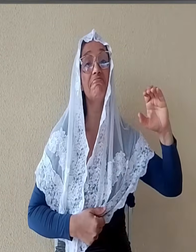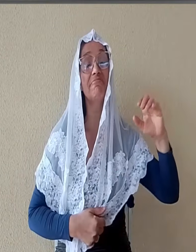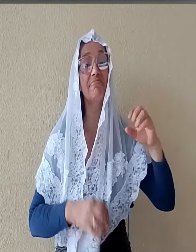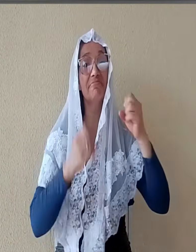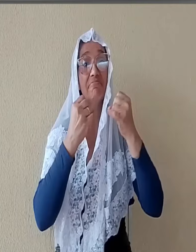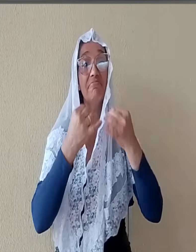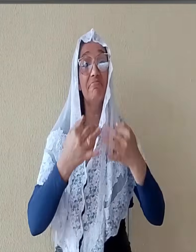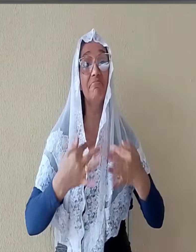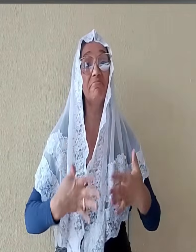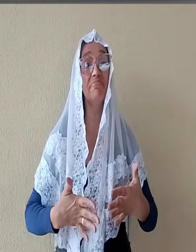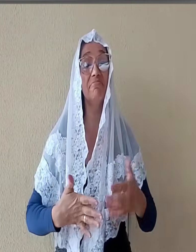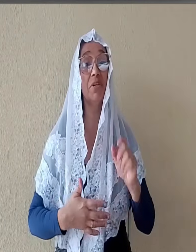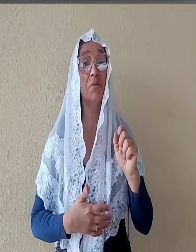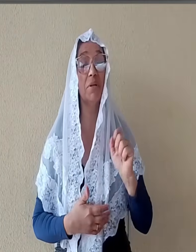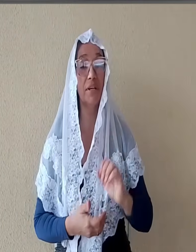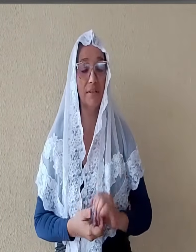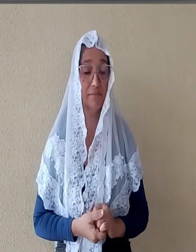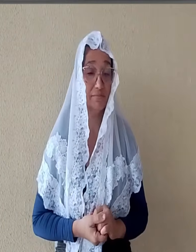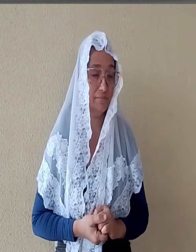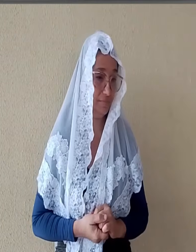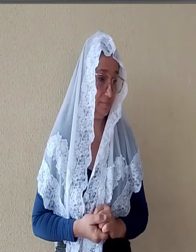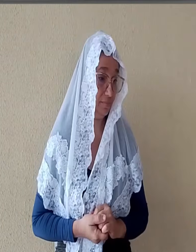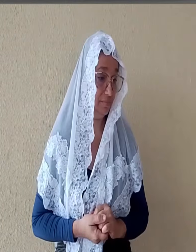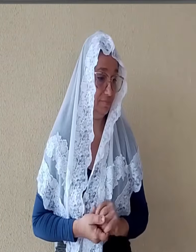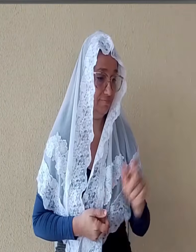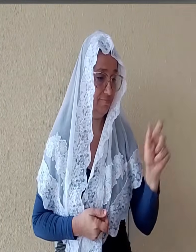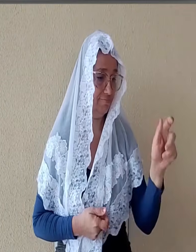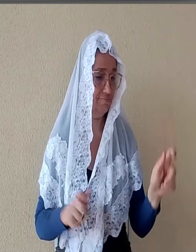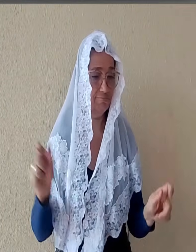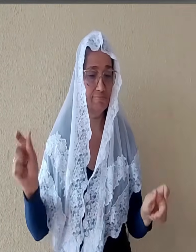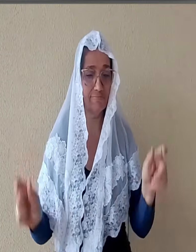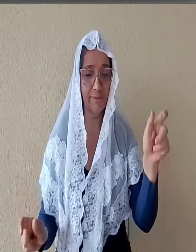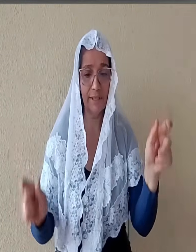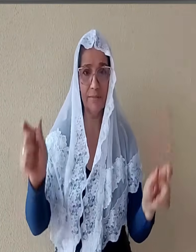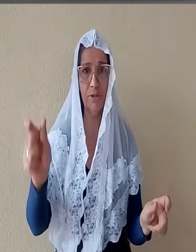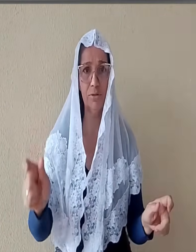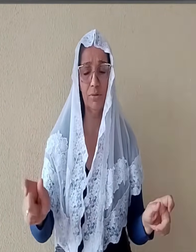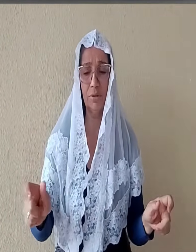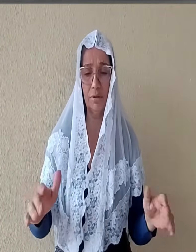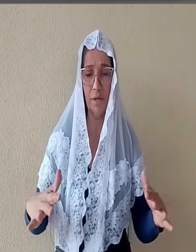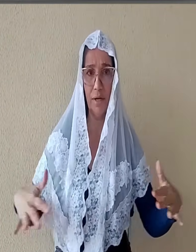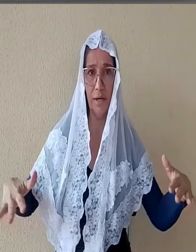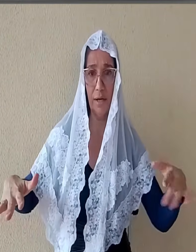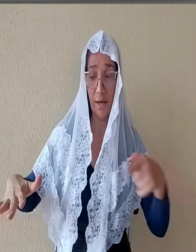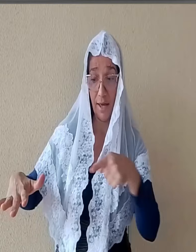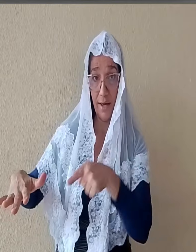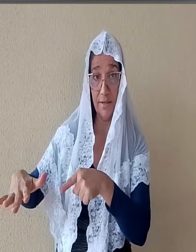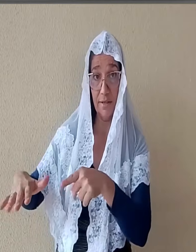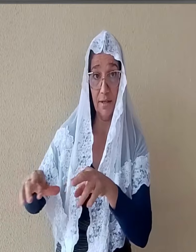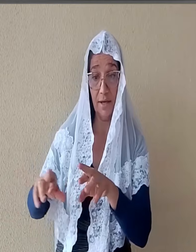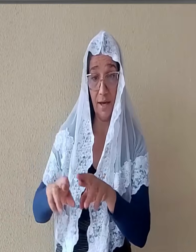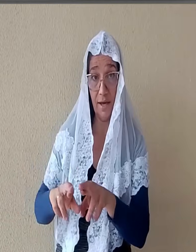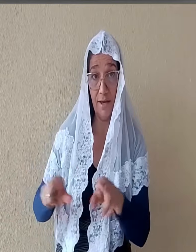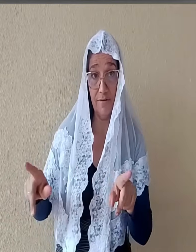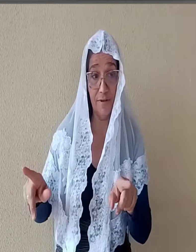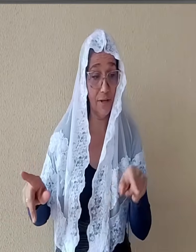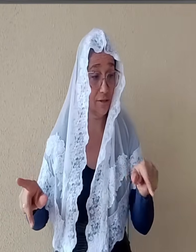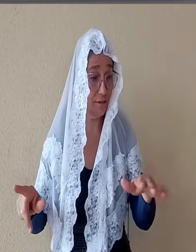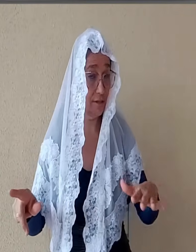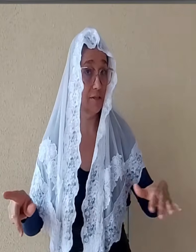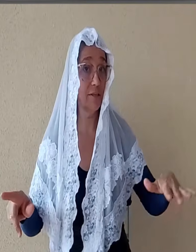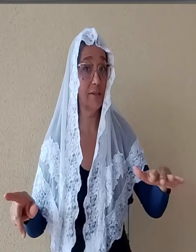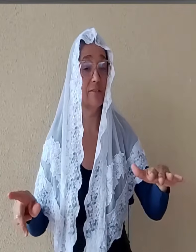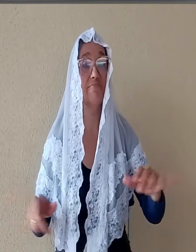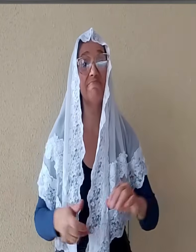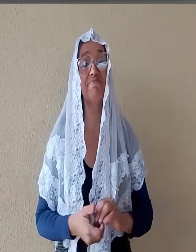assim, o ímã, né? Ele tem dois lados, né? Se botar o lado lá negativo com negativo, ele não vai dar nada. Mas